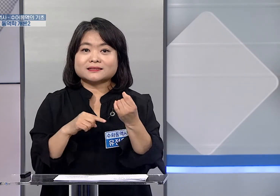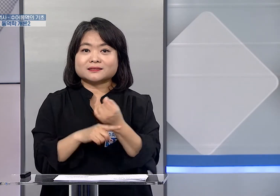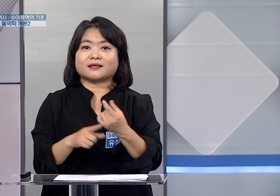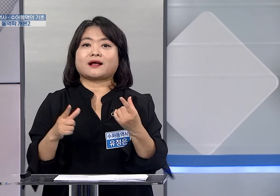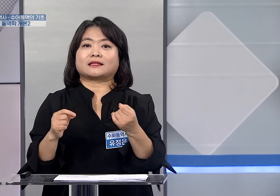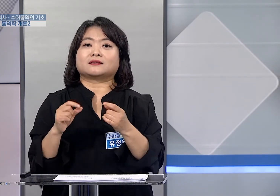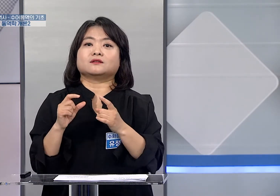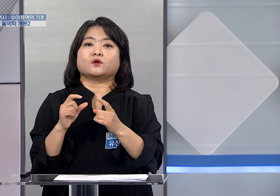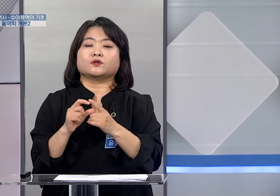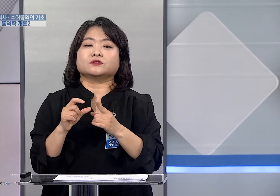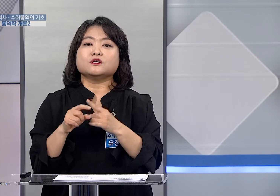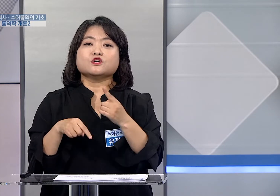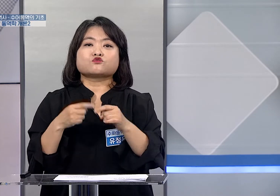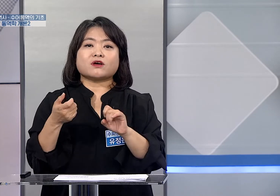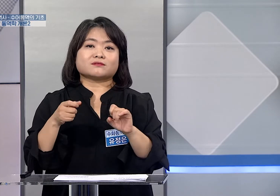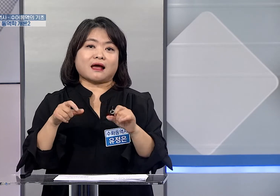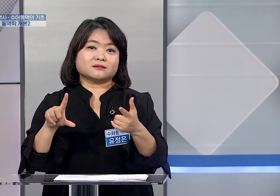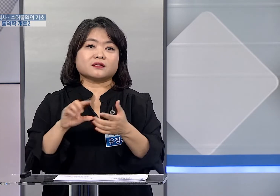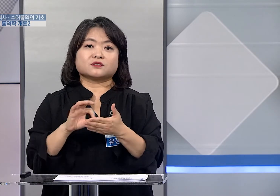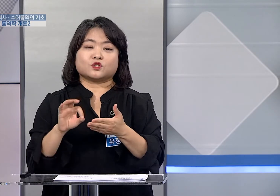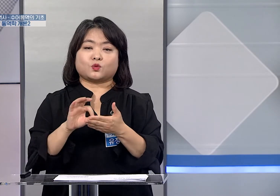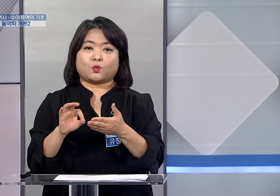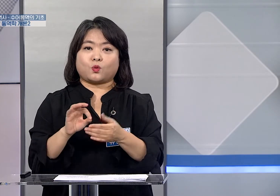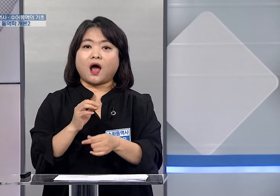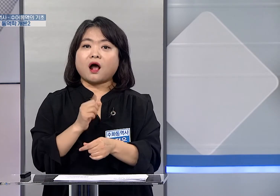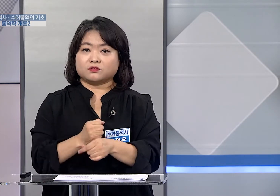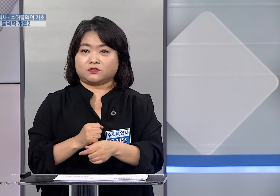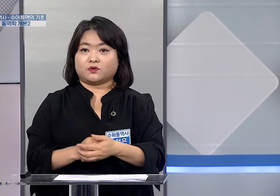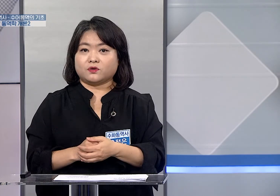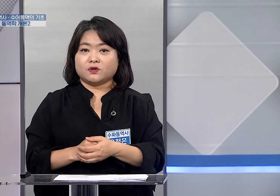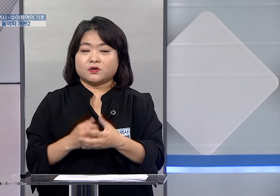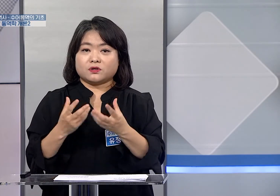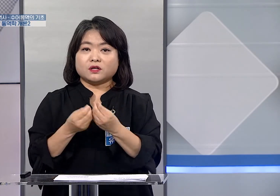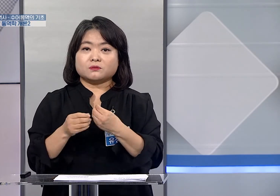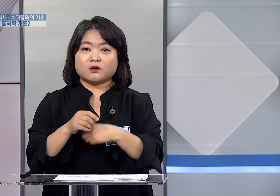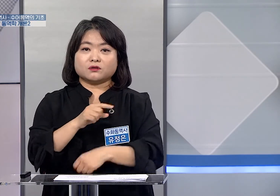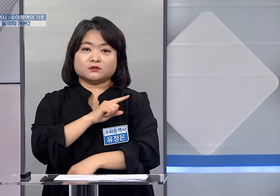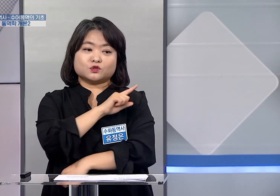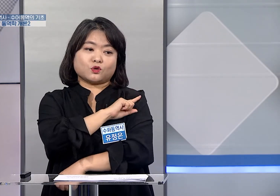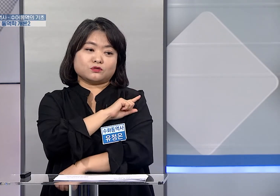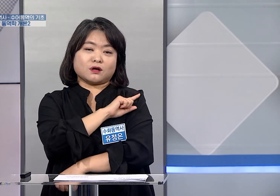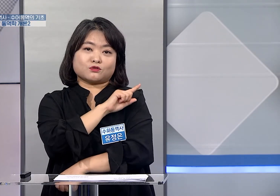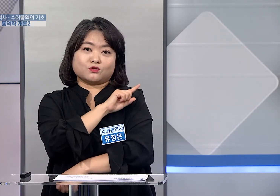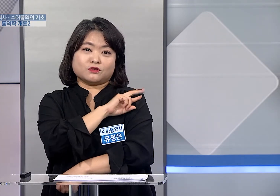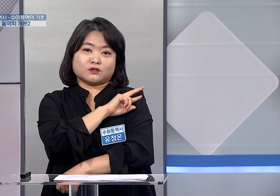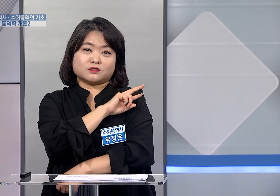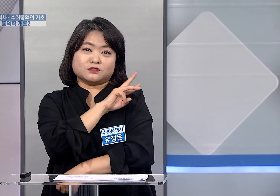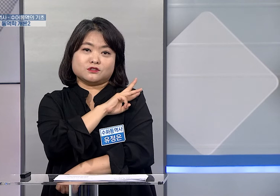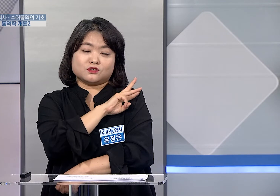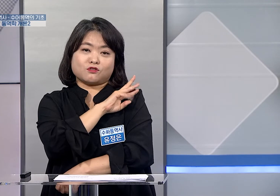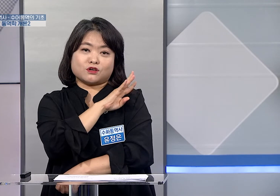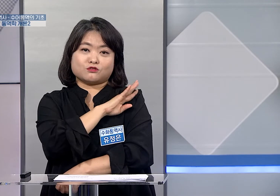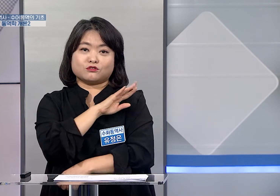뜻의 같은 어휘를 수화를 다르게 쓰기도 하거든요. 예를 들면 초등학교 이렇게 쓰는 지역이 있고요.